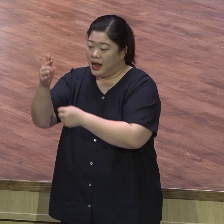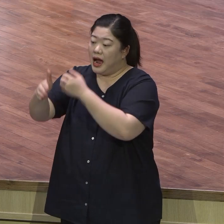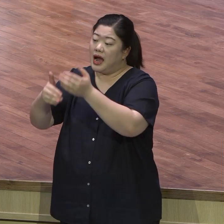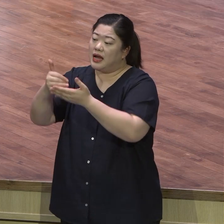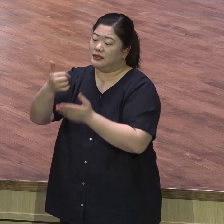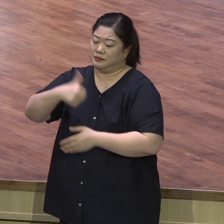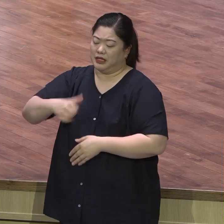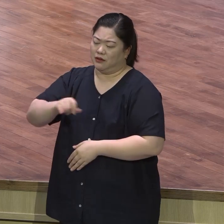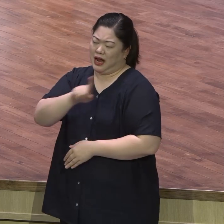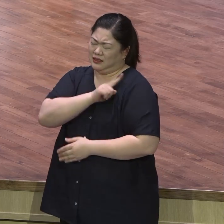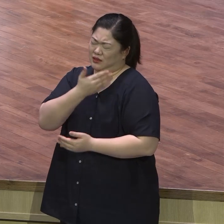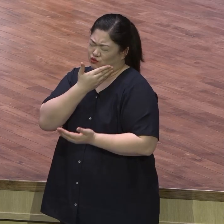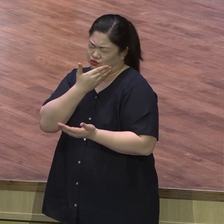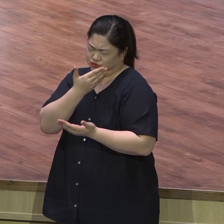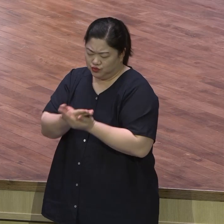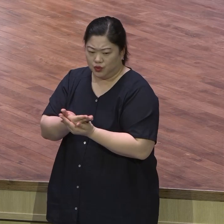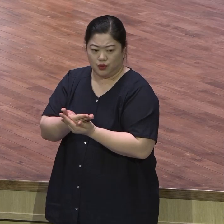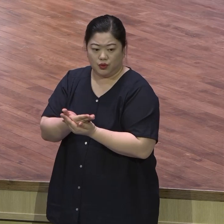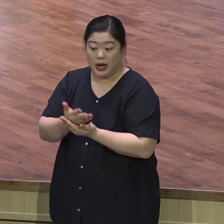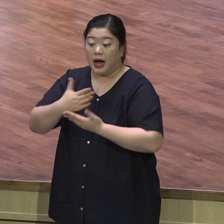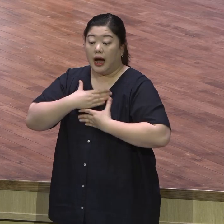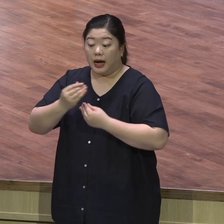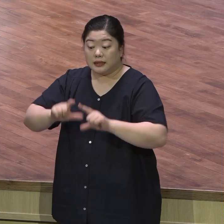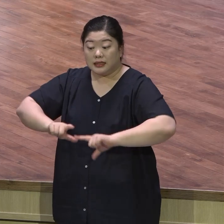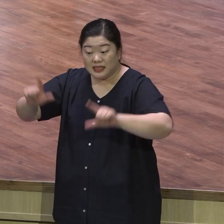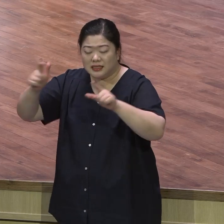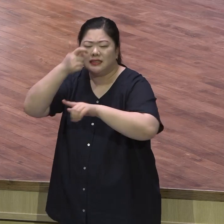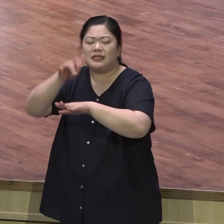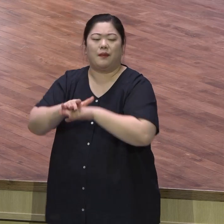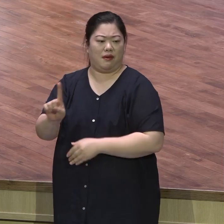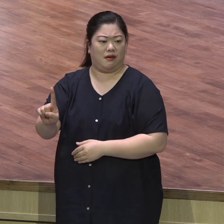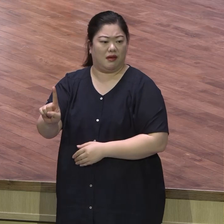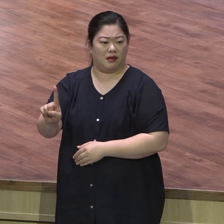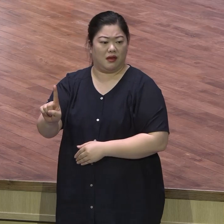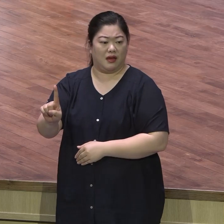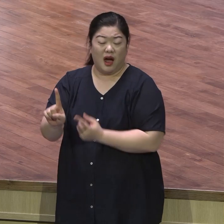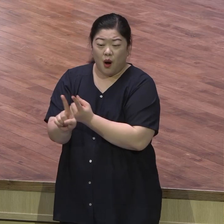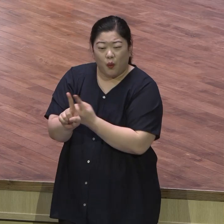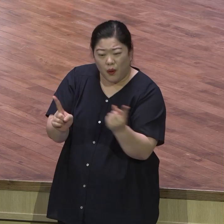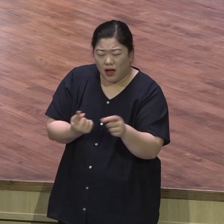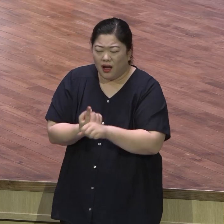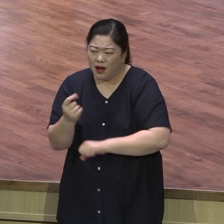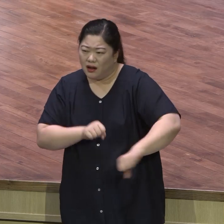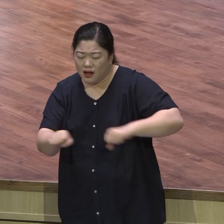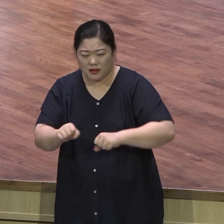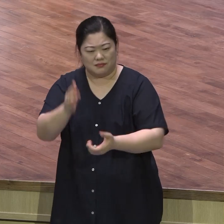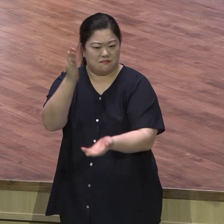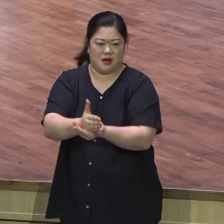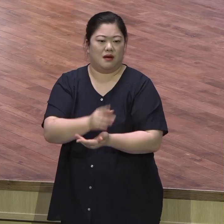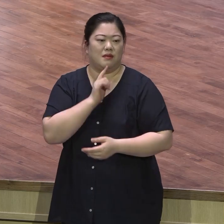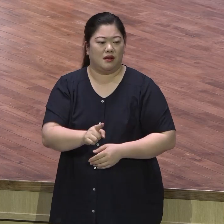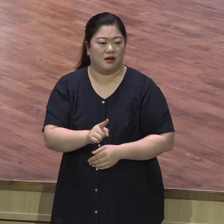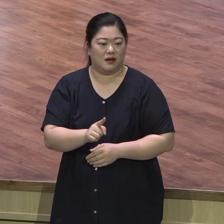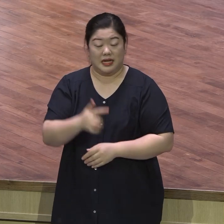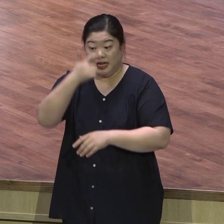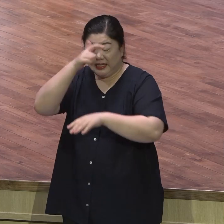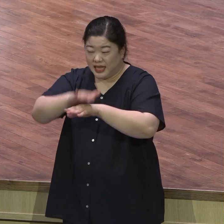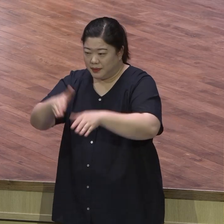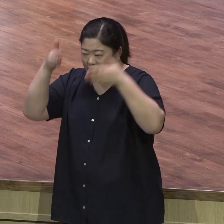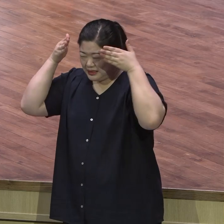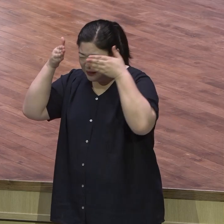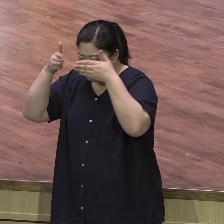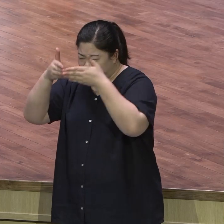중요한 삶이란 거예요. 뭐 다른 거 뭐 일한다 하기 전에 예배가 중요한 것 예배 드린데